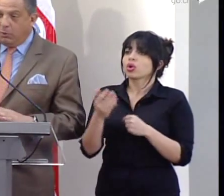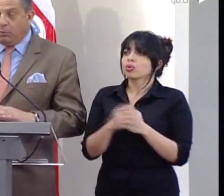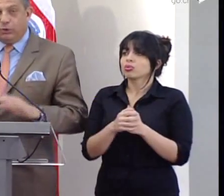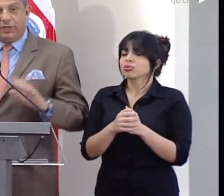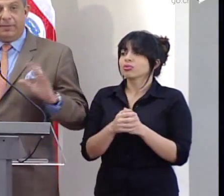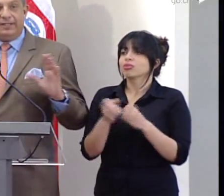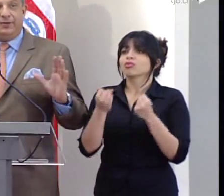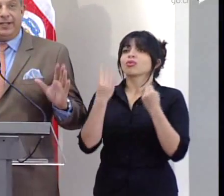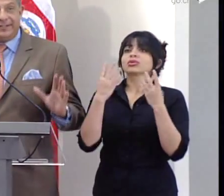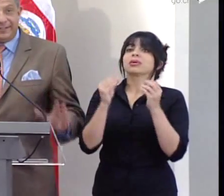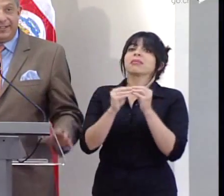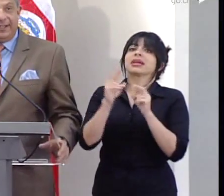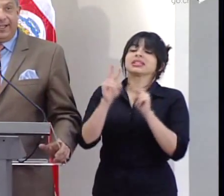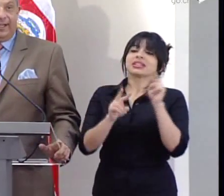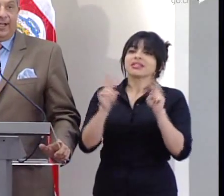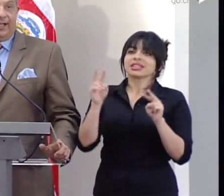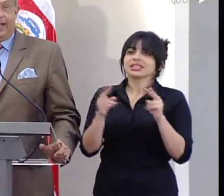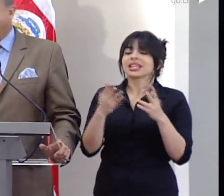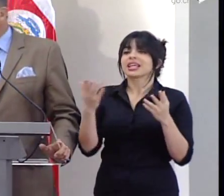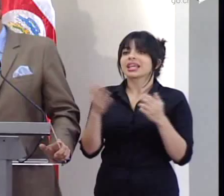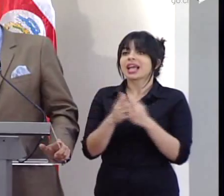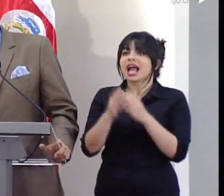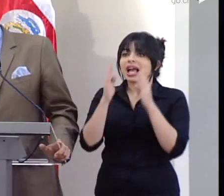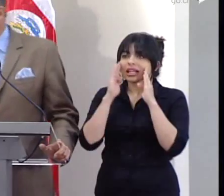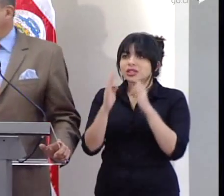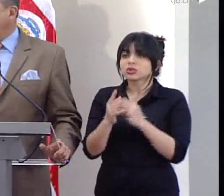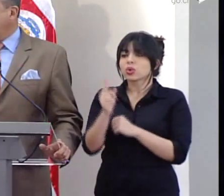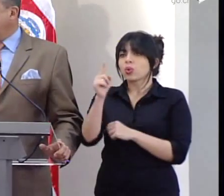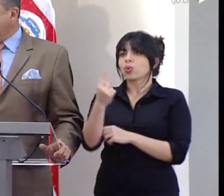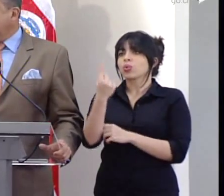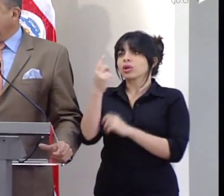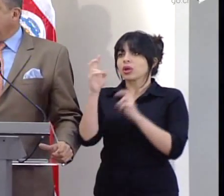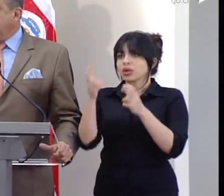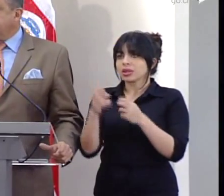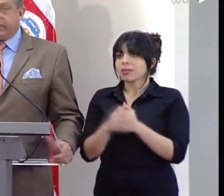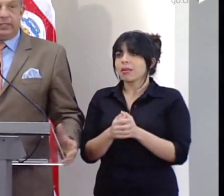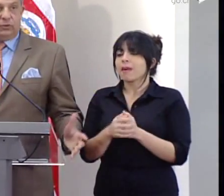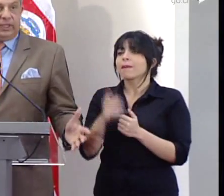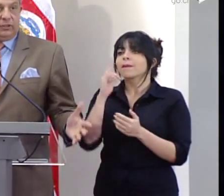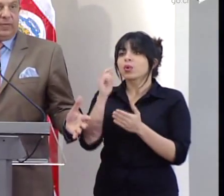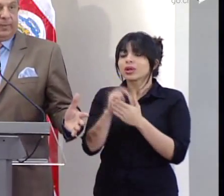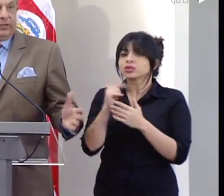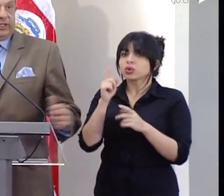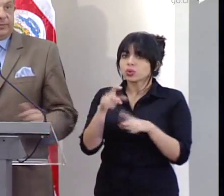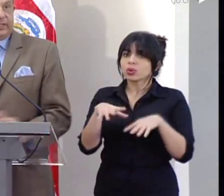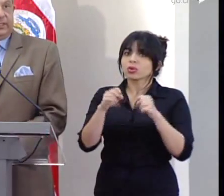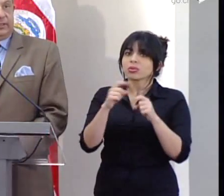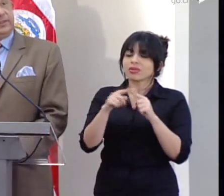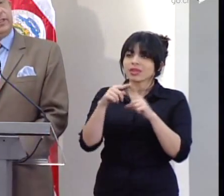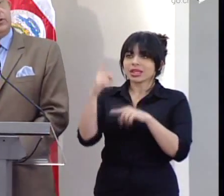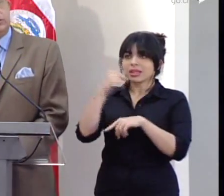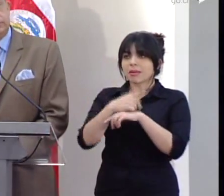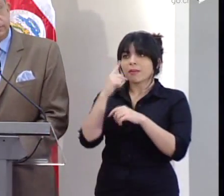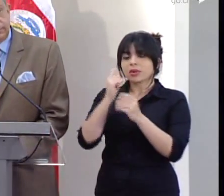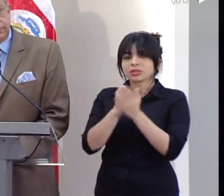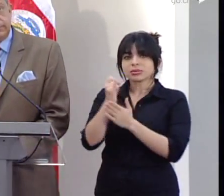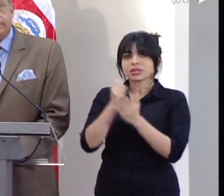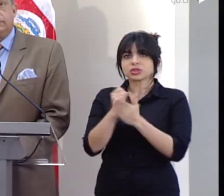muchas más diversas que la atención de un único asunto, ¿verdad? Por eso es que tuve que tomar varios días para hacer esa